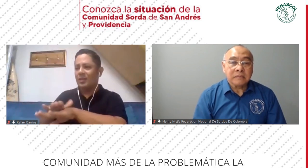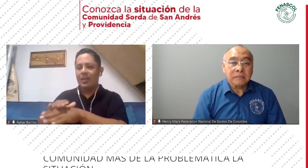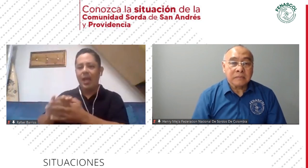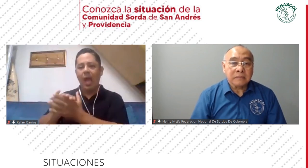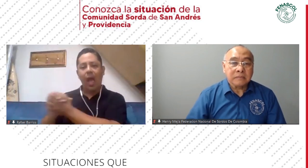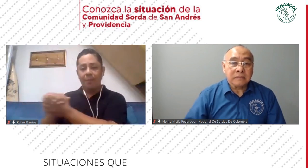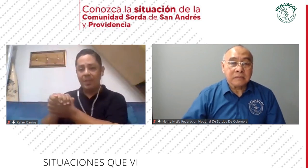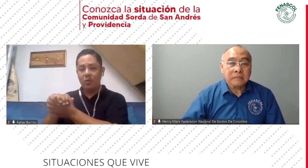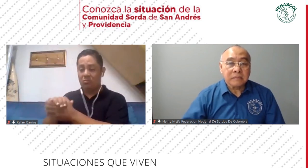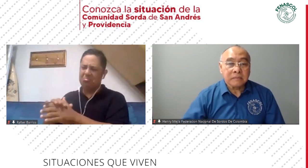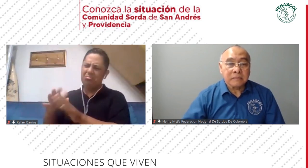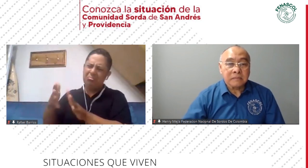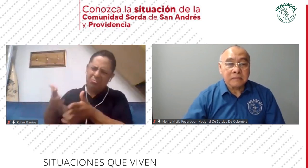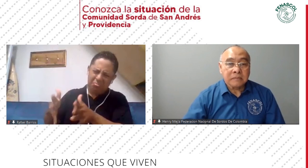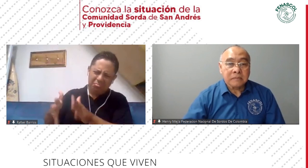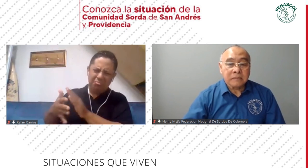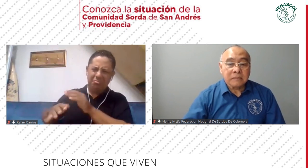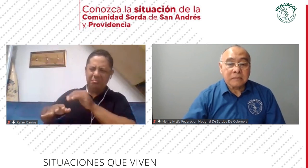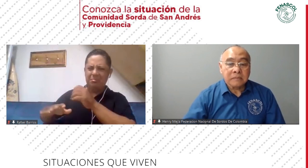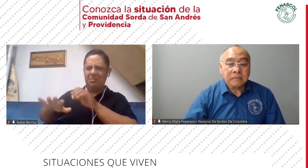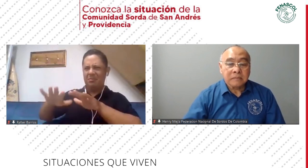situaciones que viven